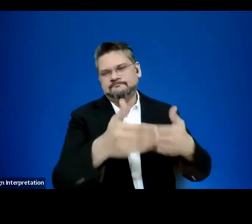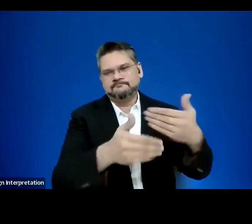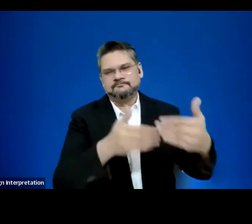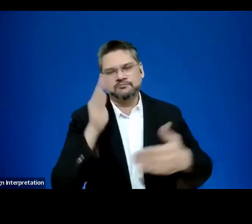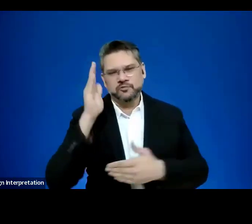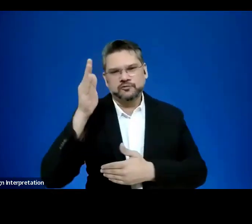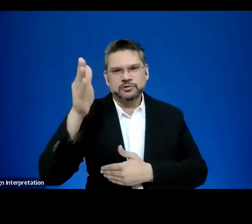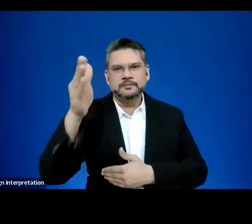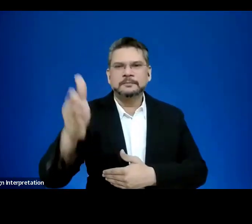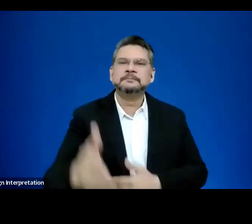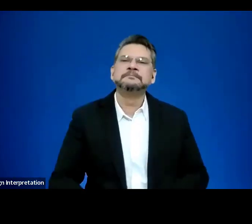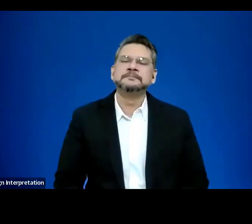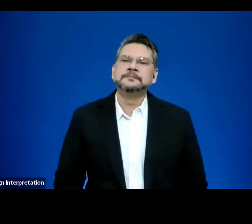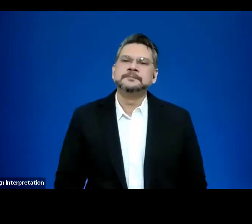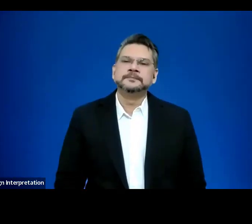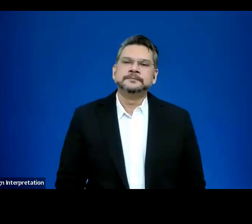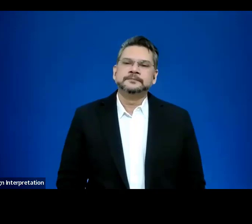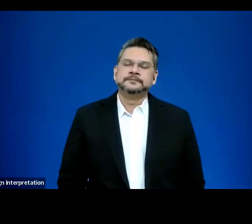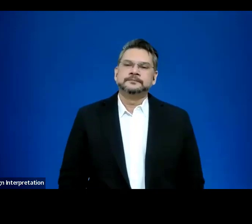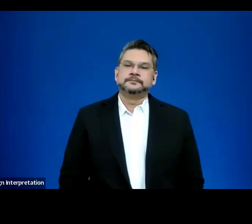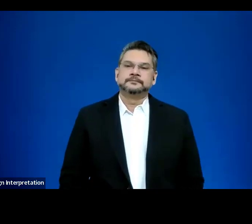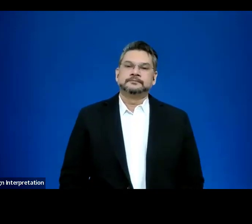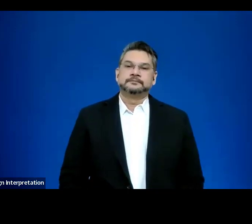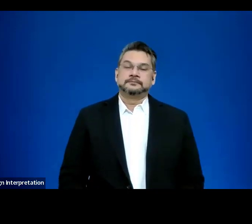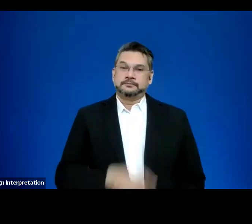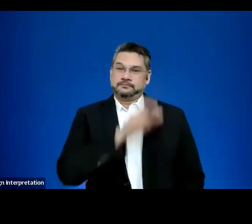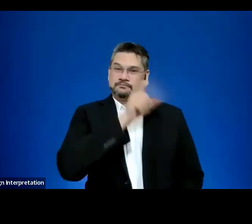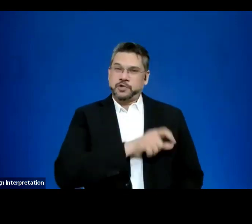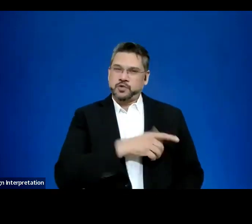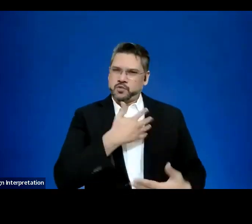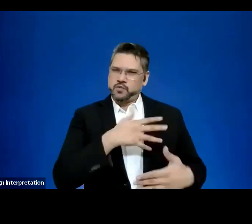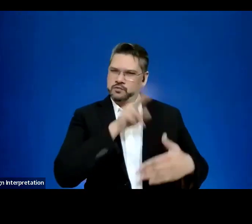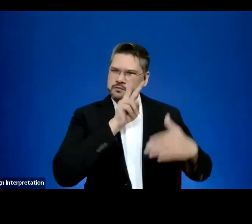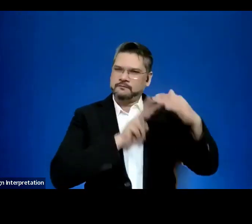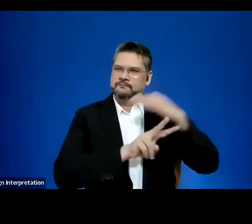来持续你母亲的传奇。